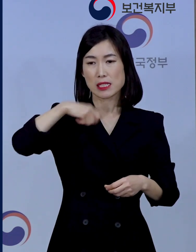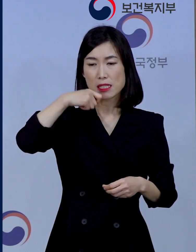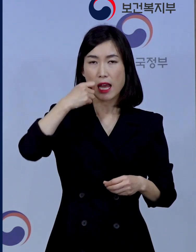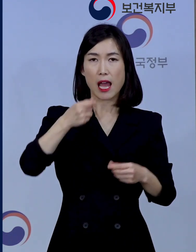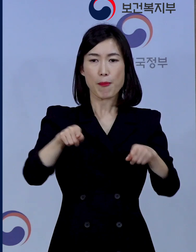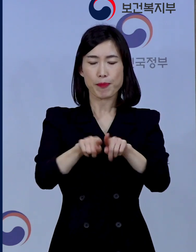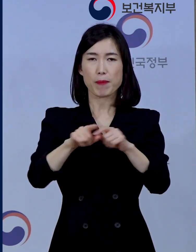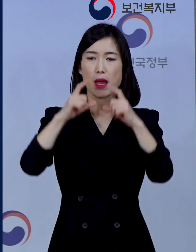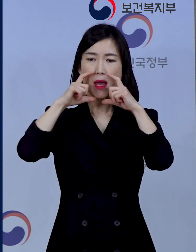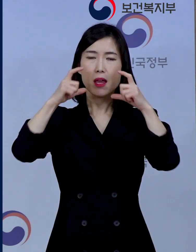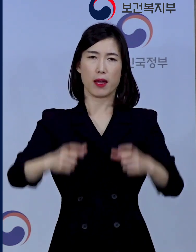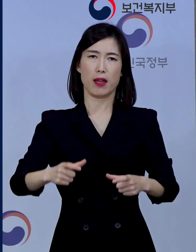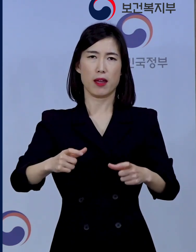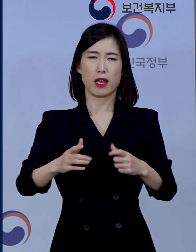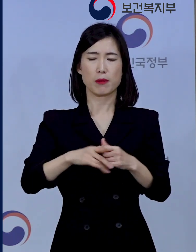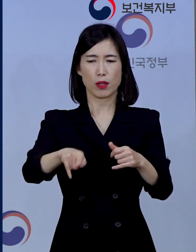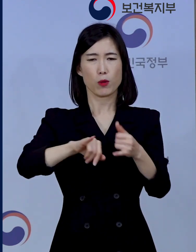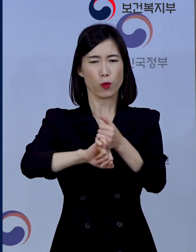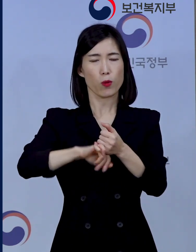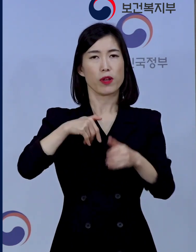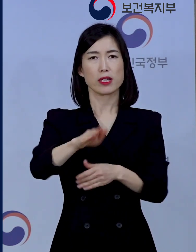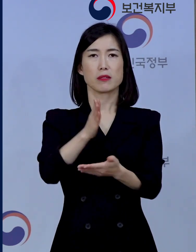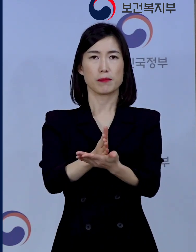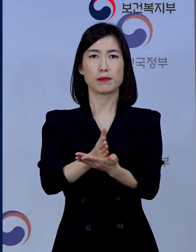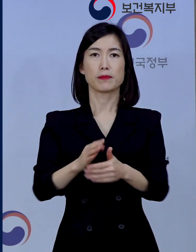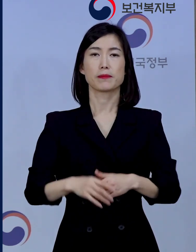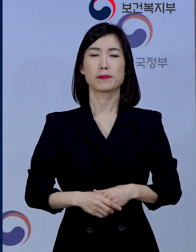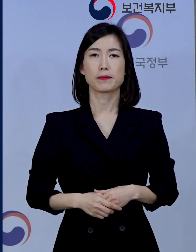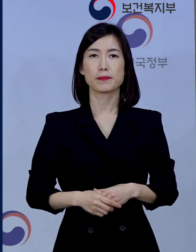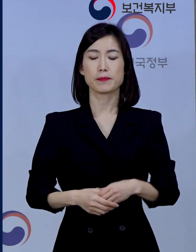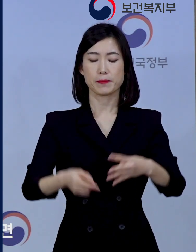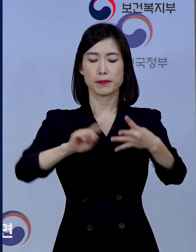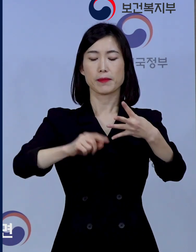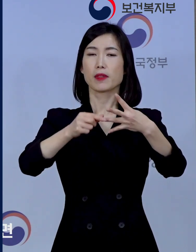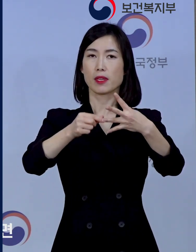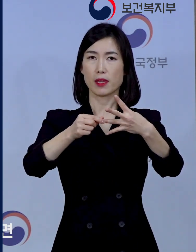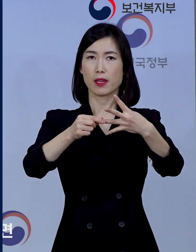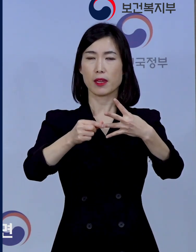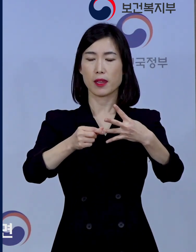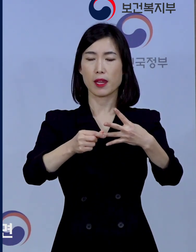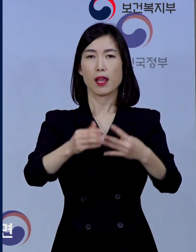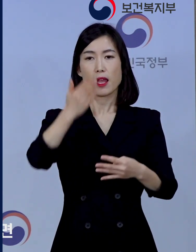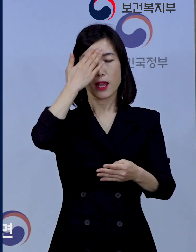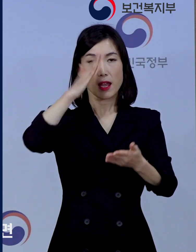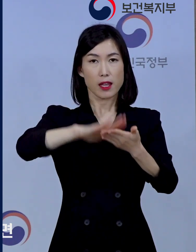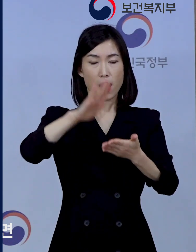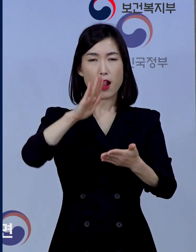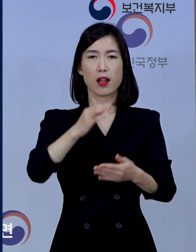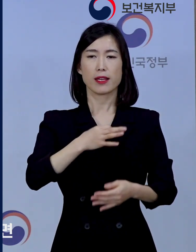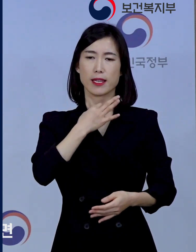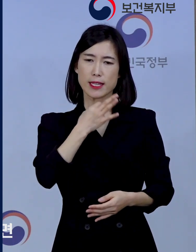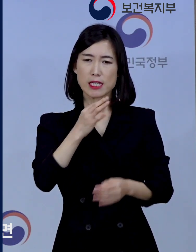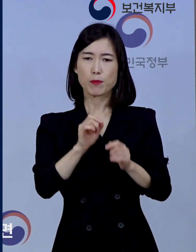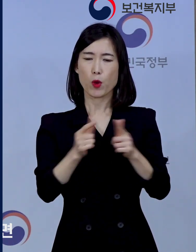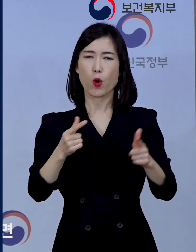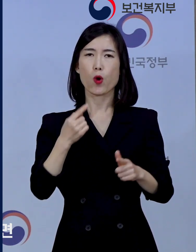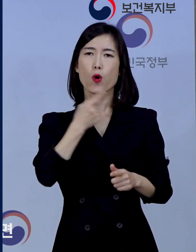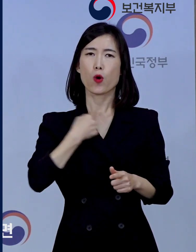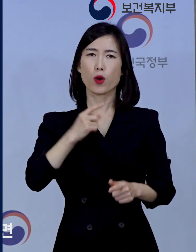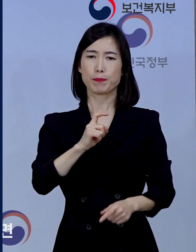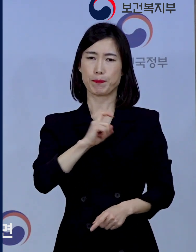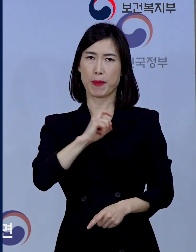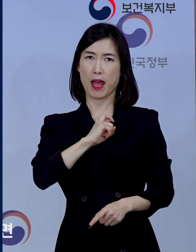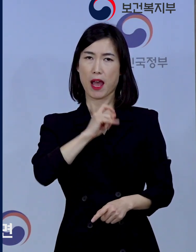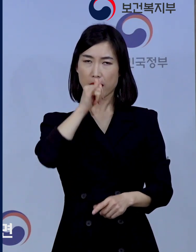등으로 마스크 착용이 어려운 곳은 피하셔야 합니다. 셋째, 발열이나 기침 등 의심